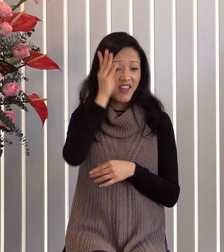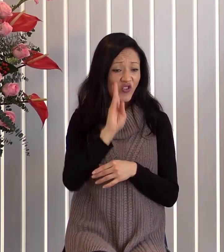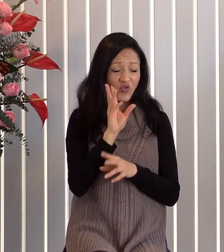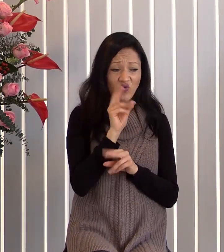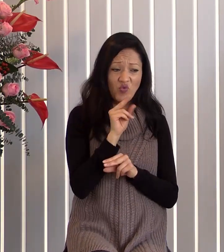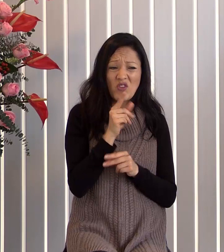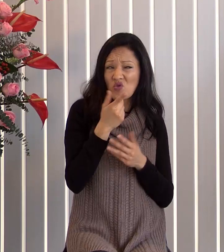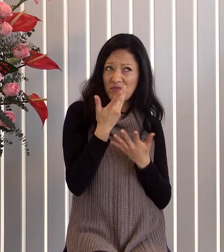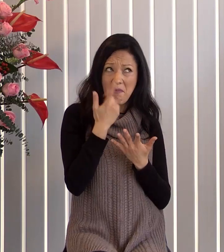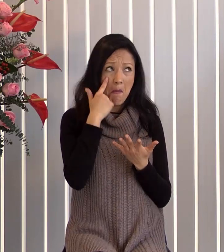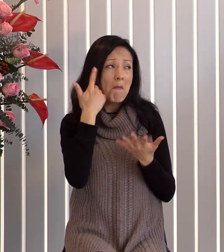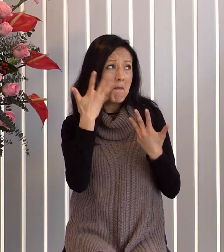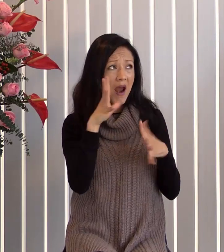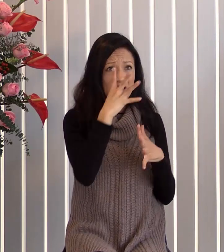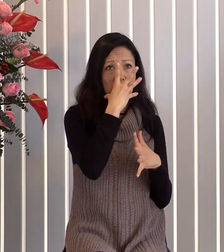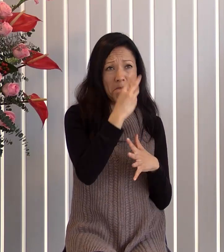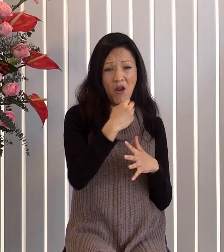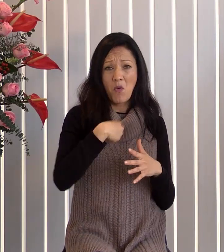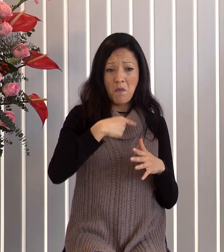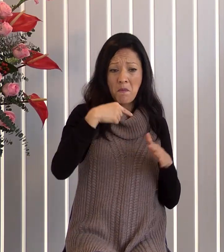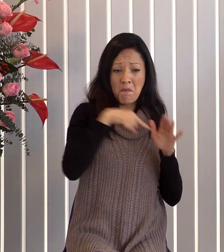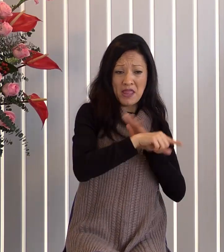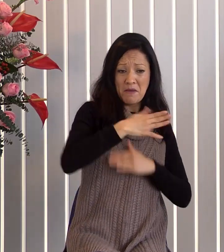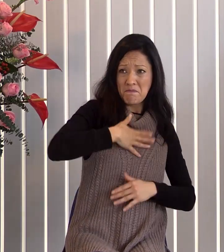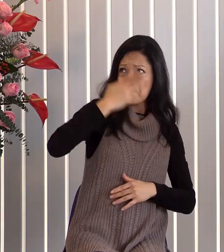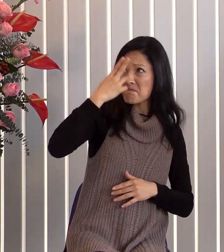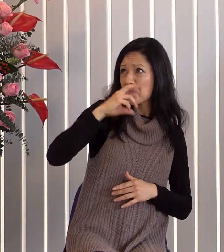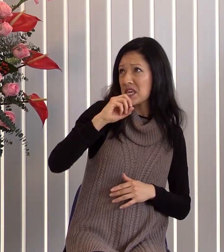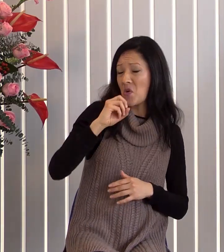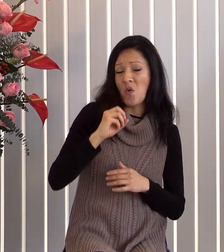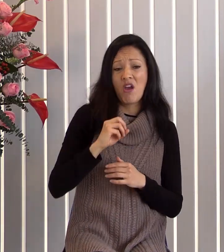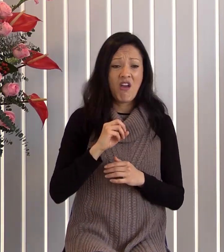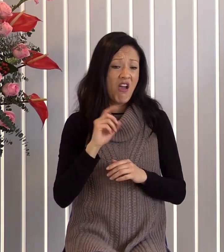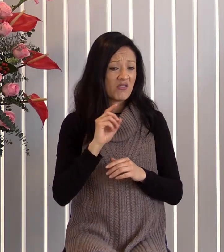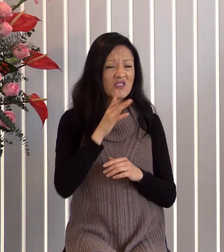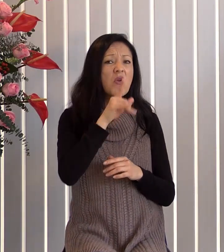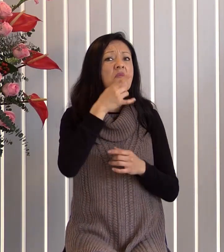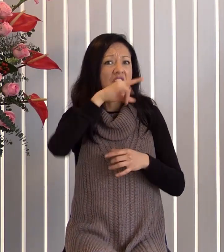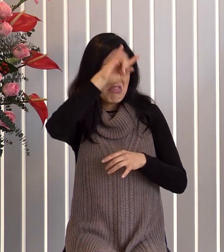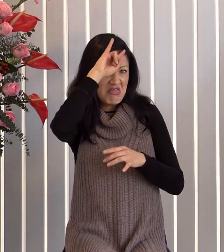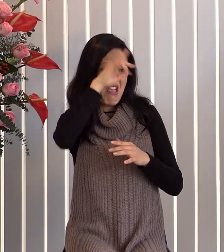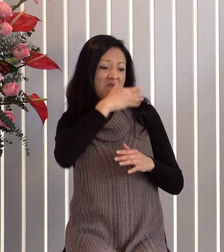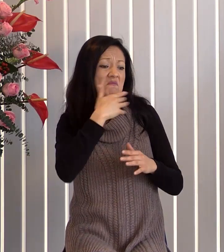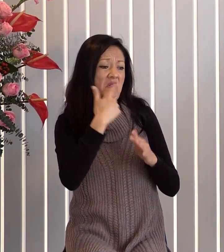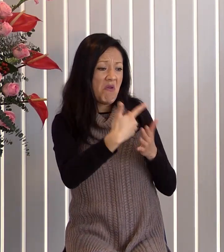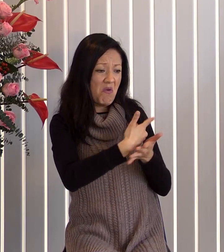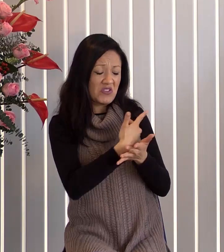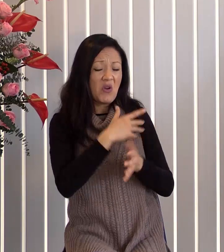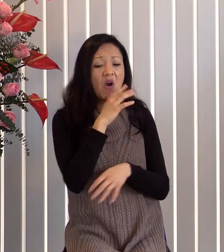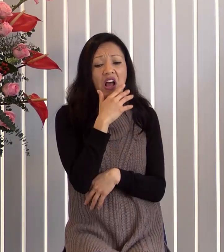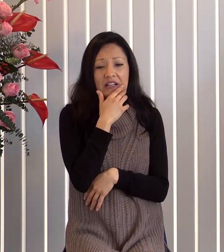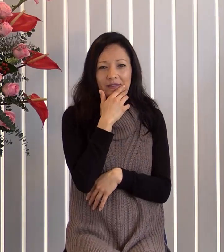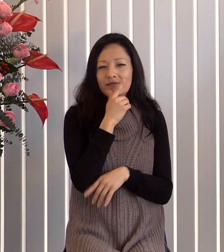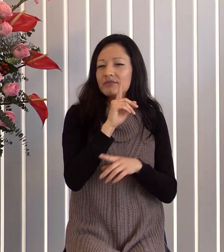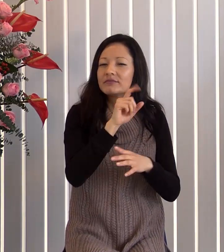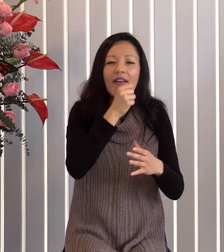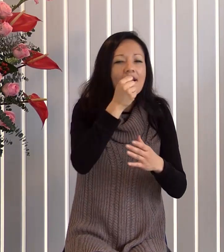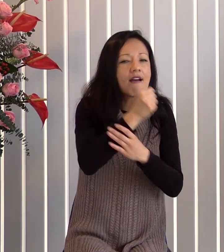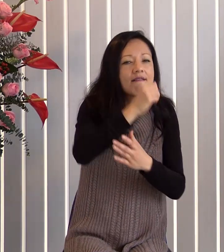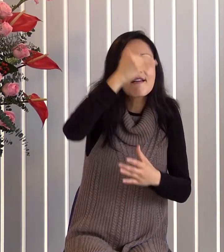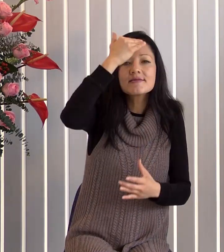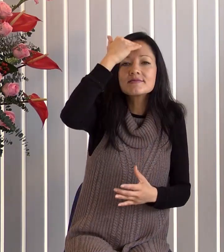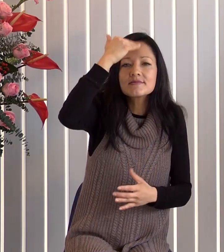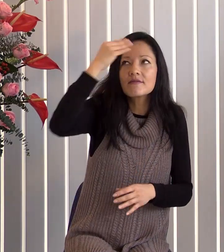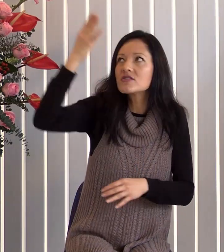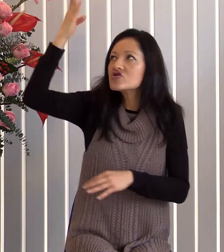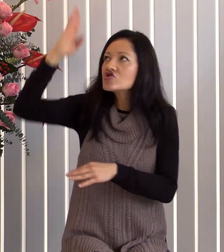que matar a mi hijo, ¿no? Pero bueno, Abraham sabía realmente quién le estaba hablando. Y le dice